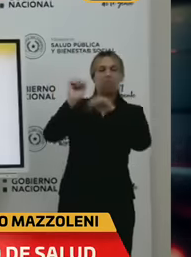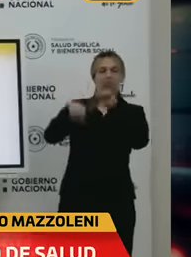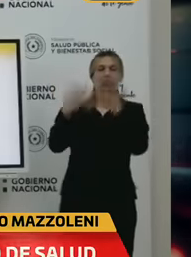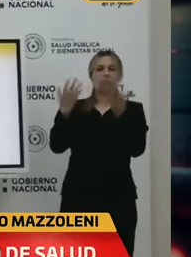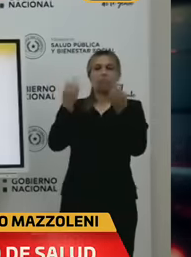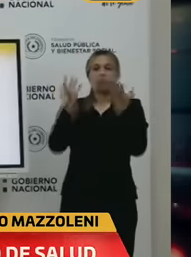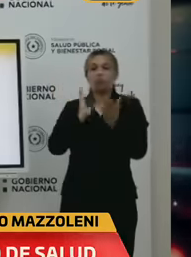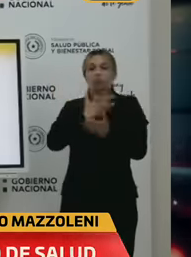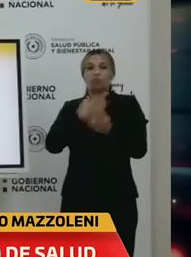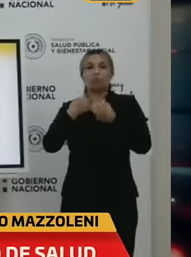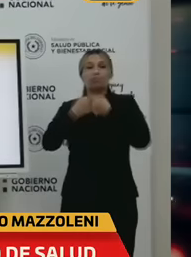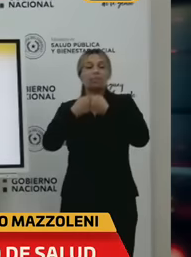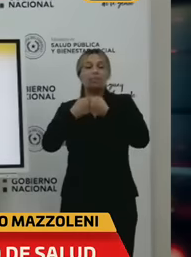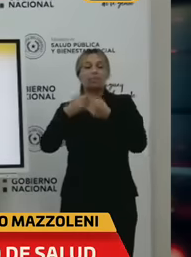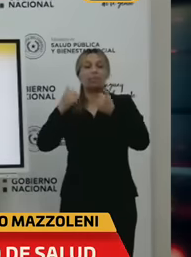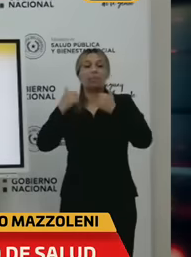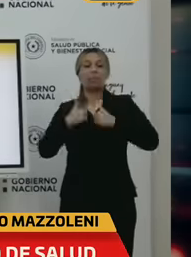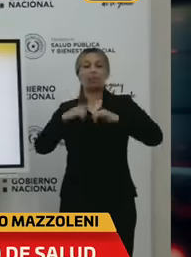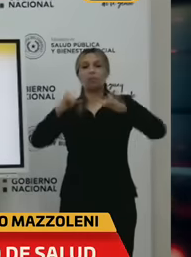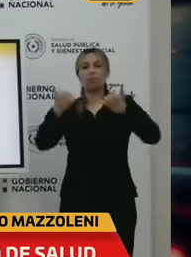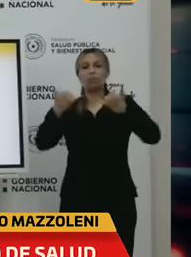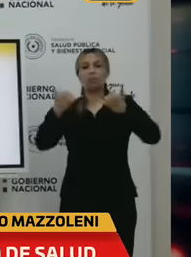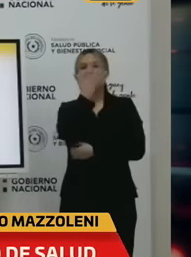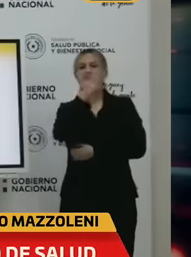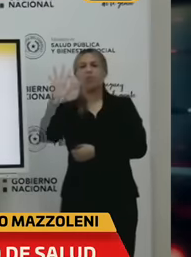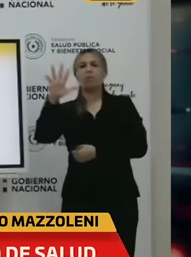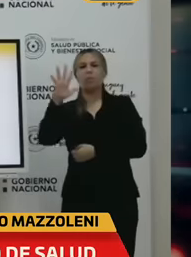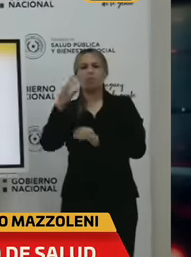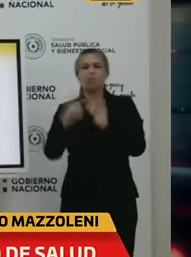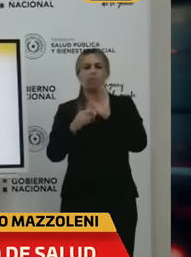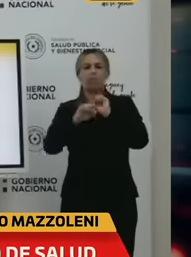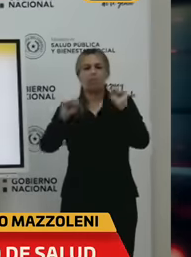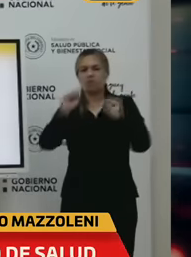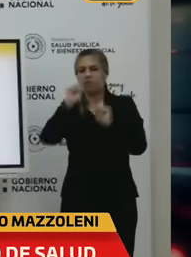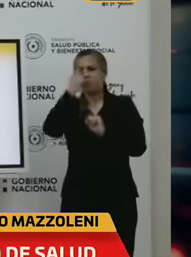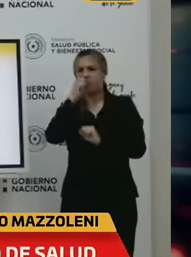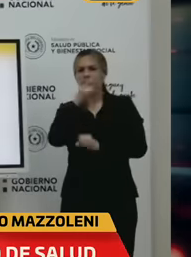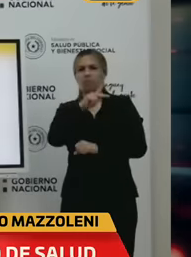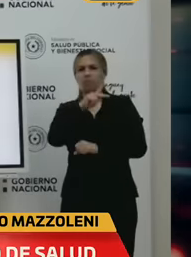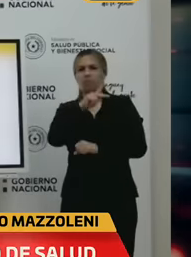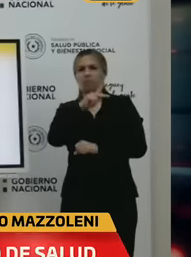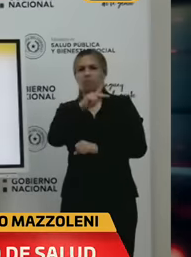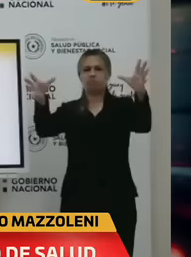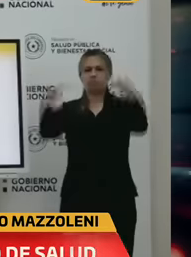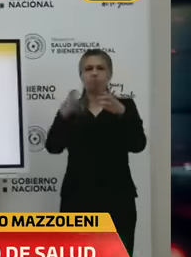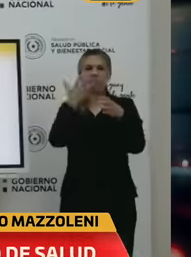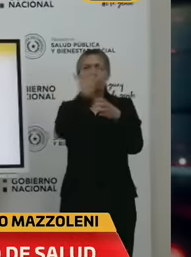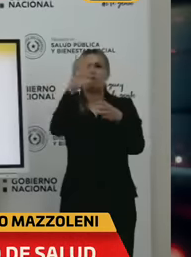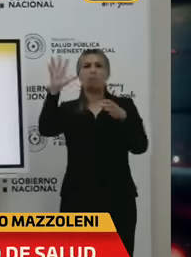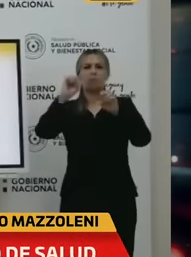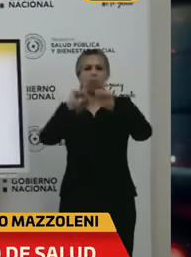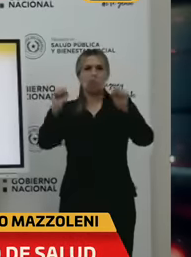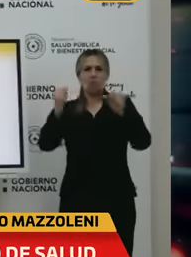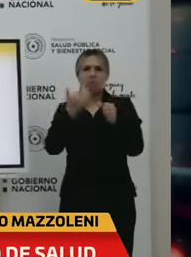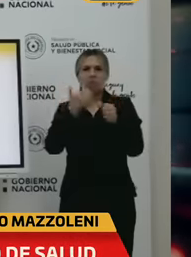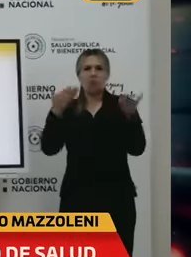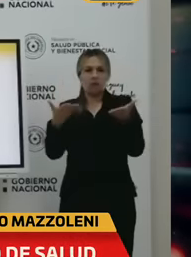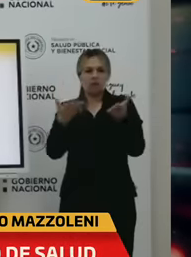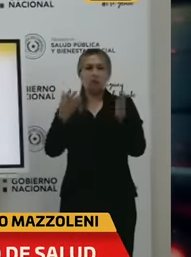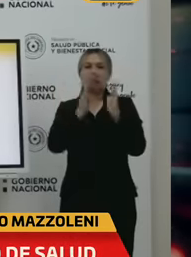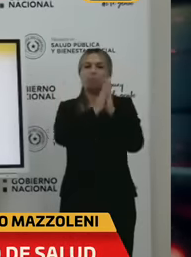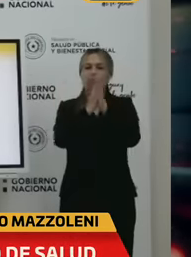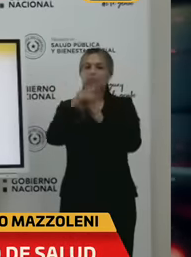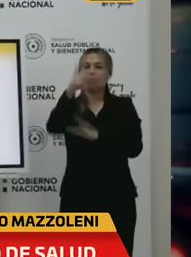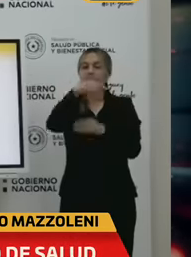está preparado para unas 5.000 muestras al día. Y bueno, entonces el cuidado para la gente y el testeo cuando es